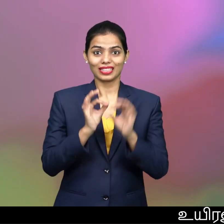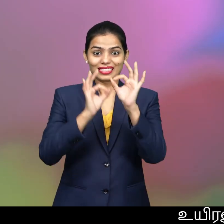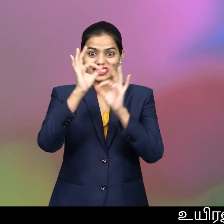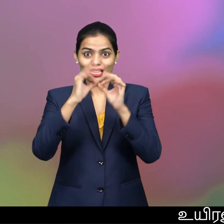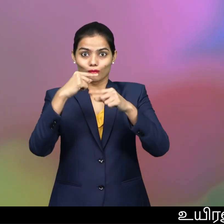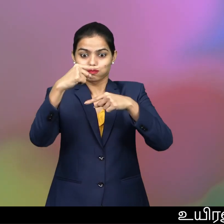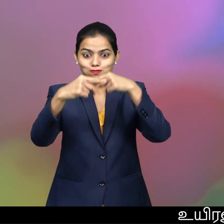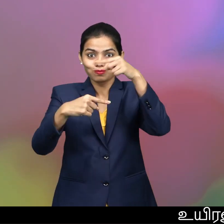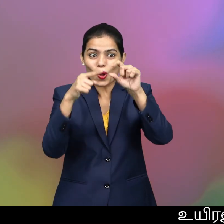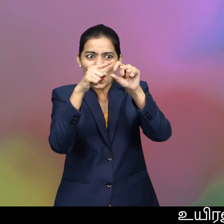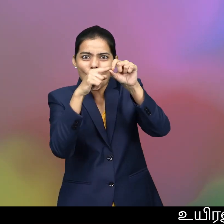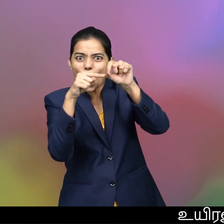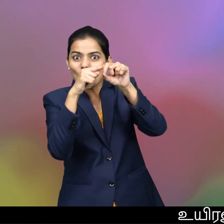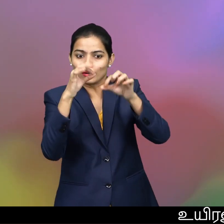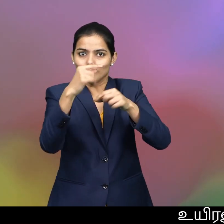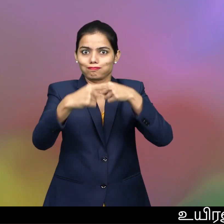உயிரணு சுழற்சி.